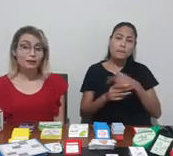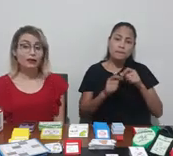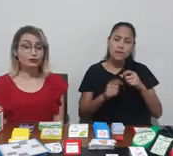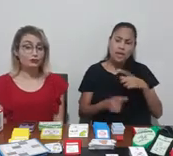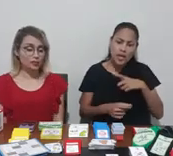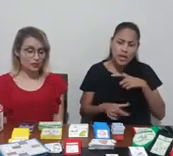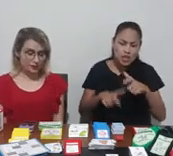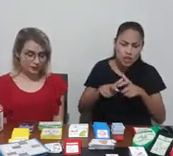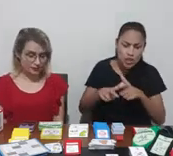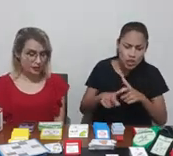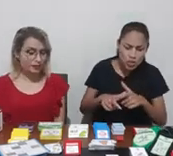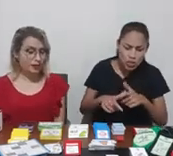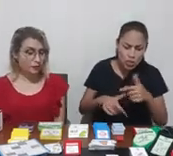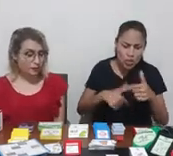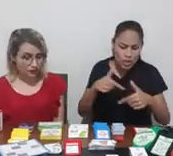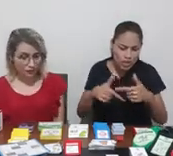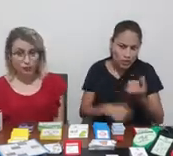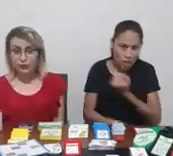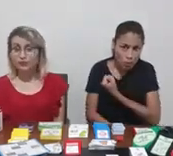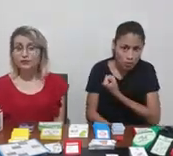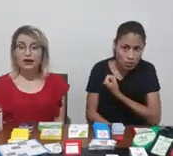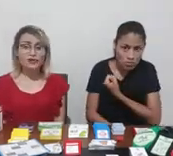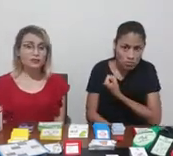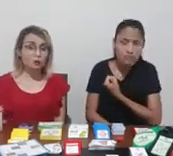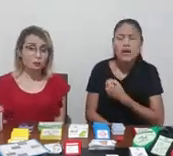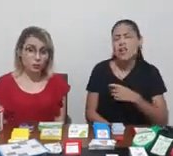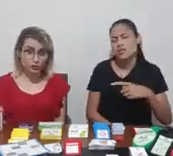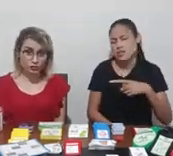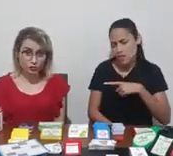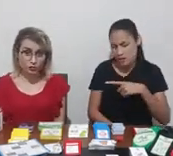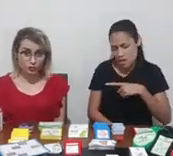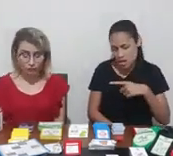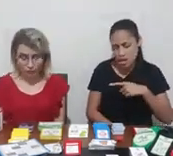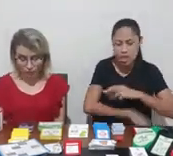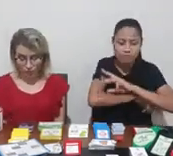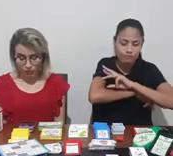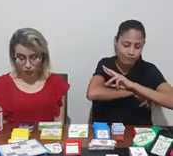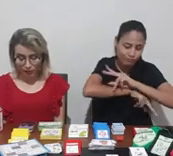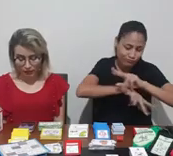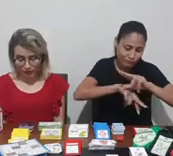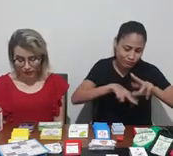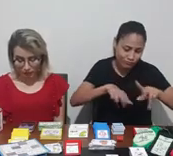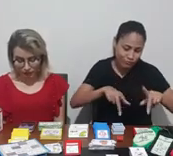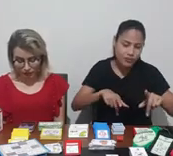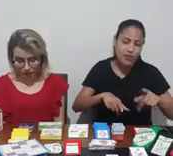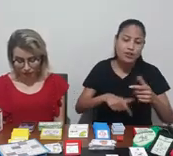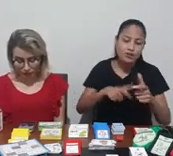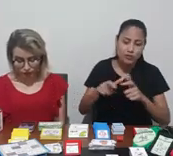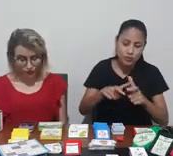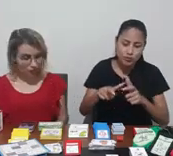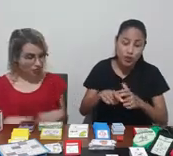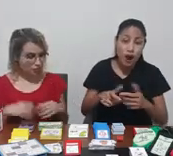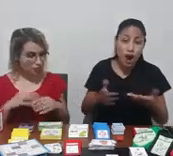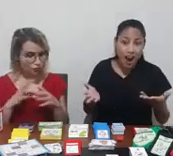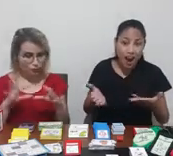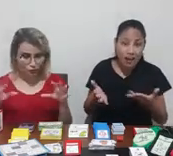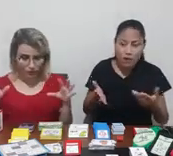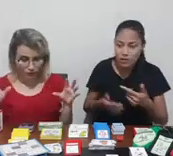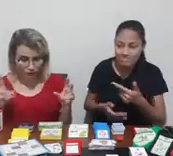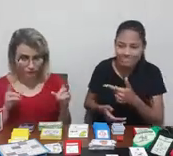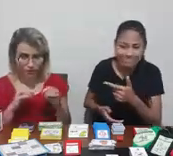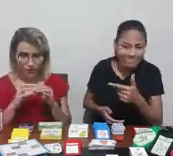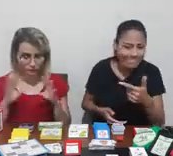que trabalha os numerais. Temos sim, temos várias propostas de jogos, só que nesse momento eu não trouxe nenhum